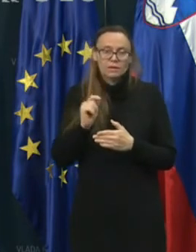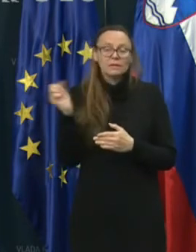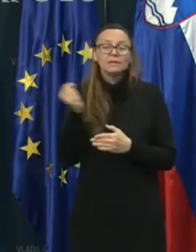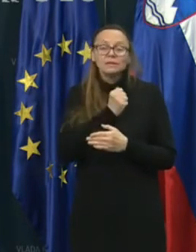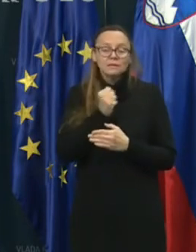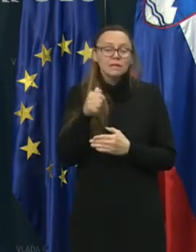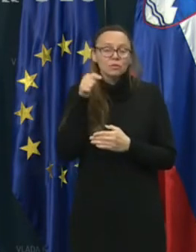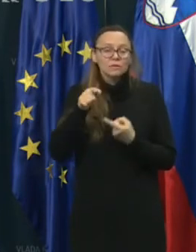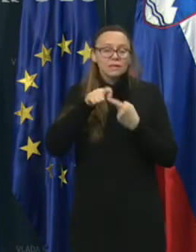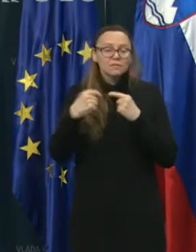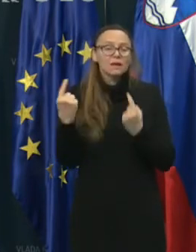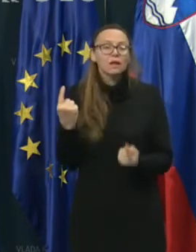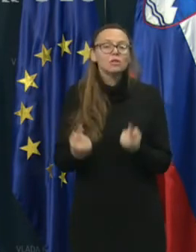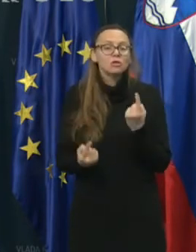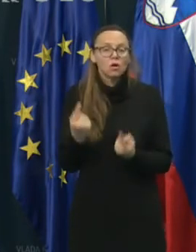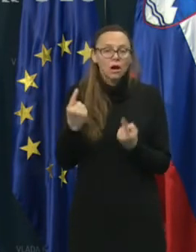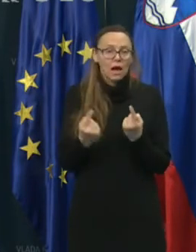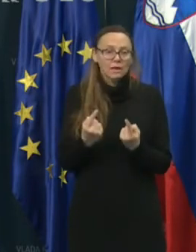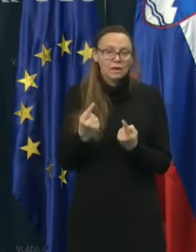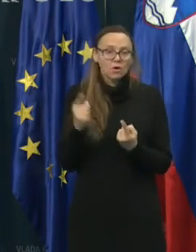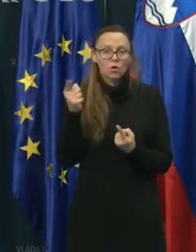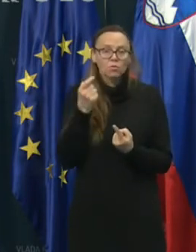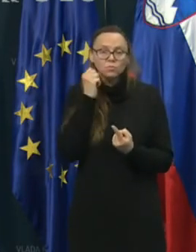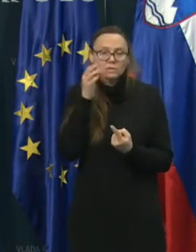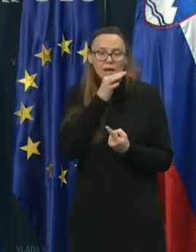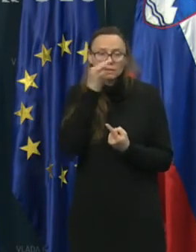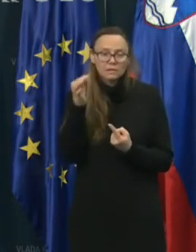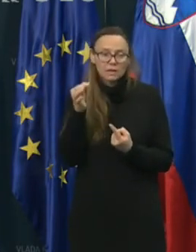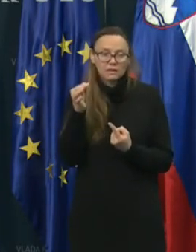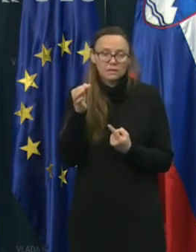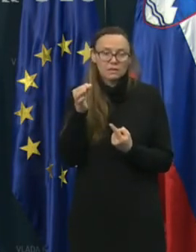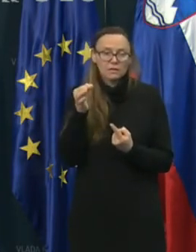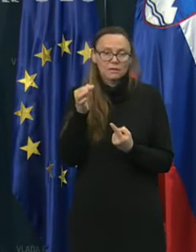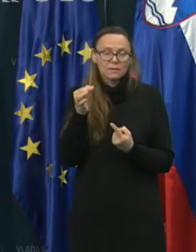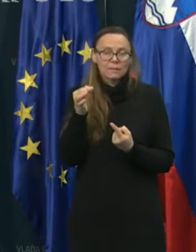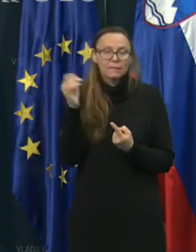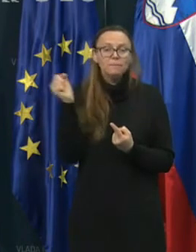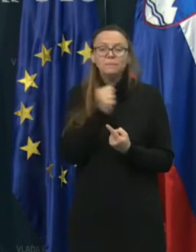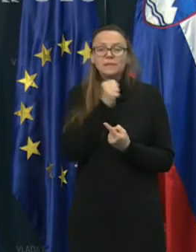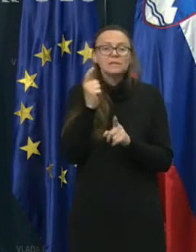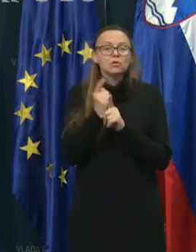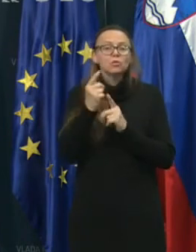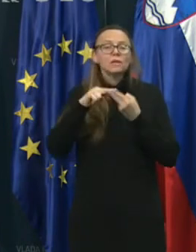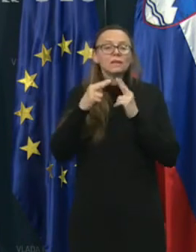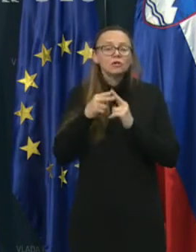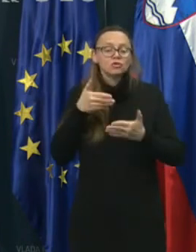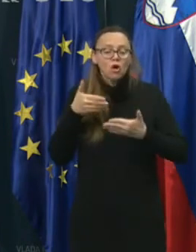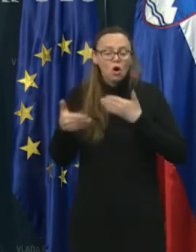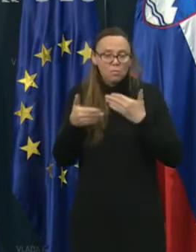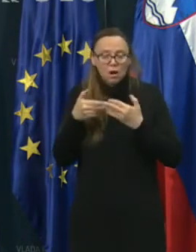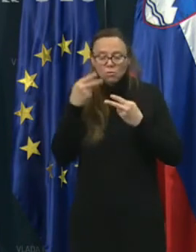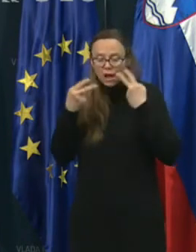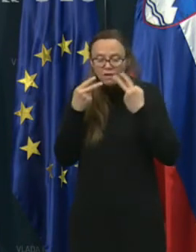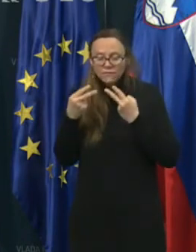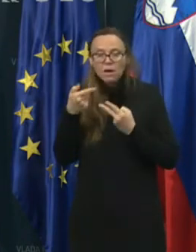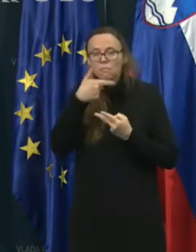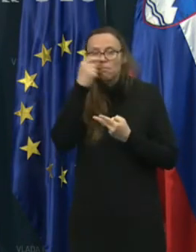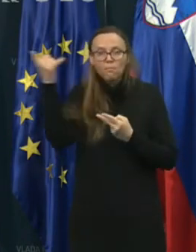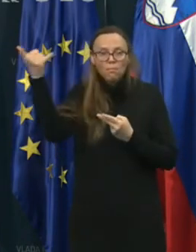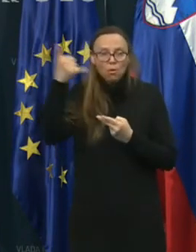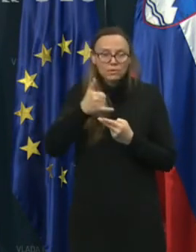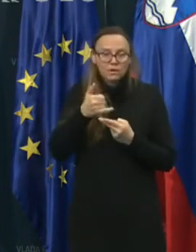zato se te stvari dogajajo iz dneva v dan in zato je tudi način obravnave potnikov, ki